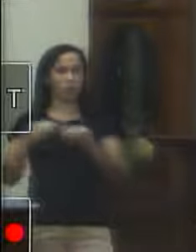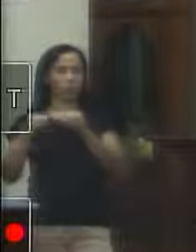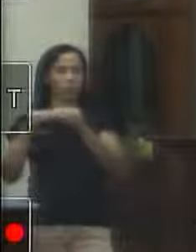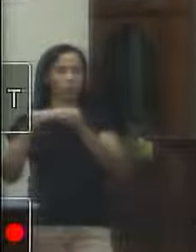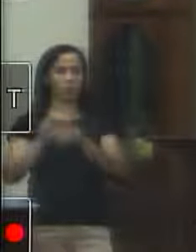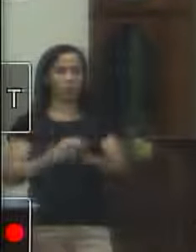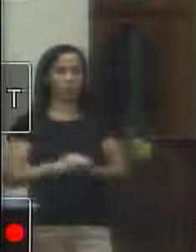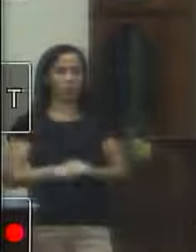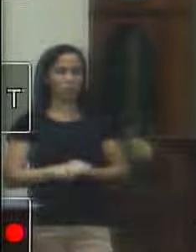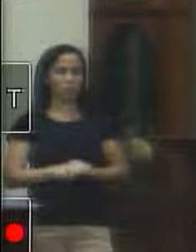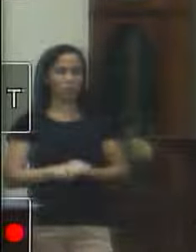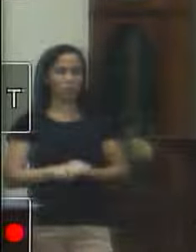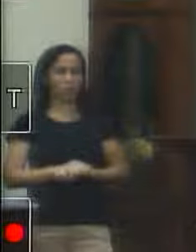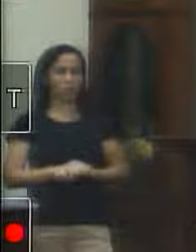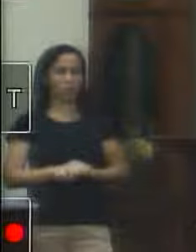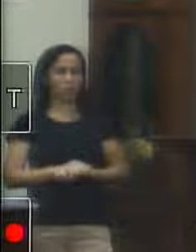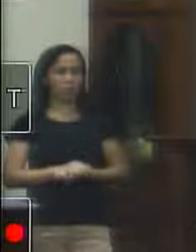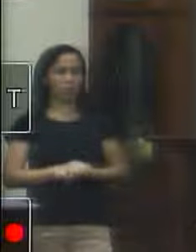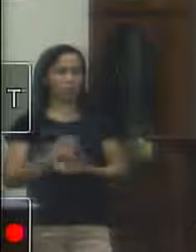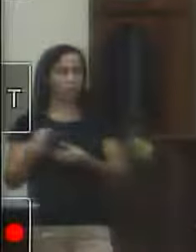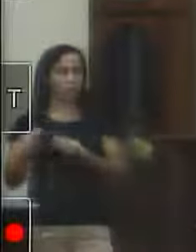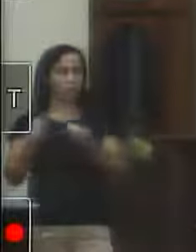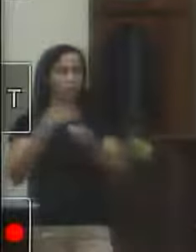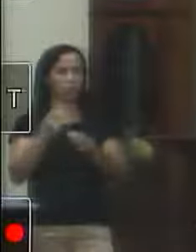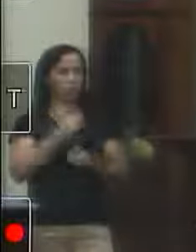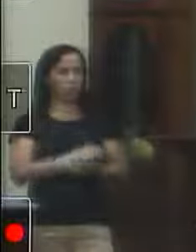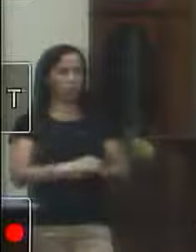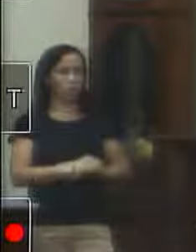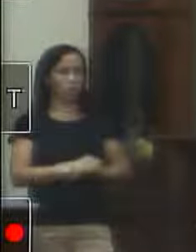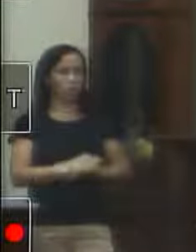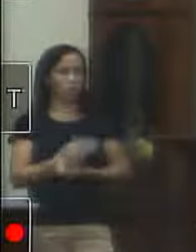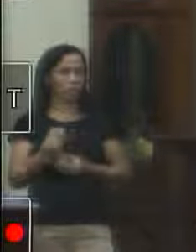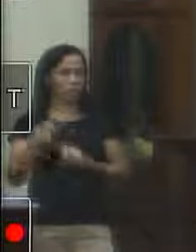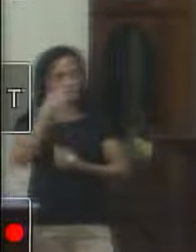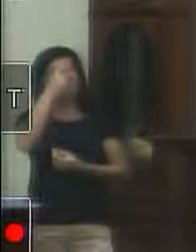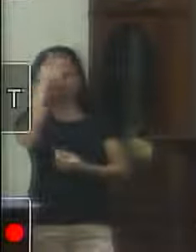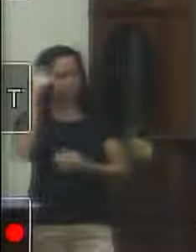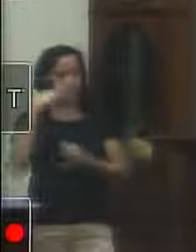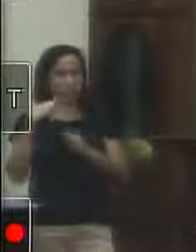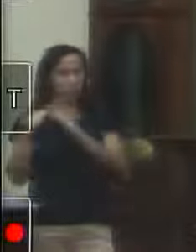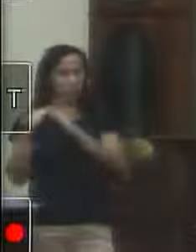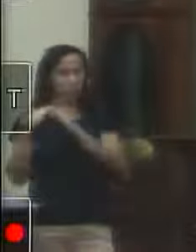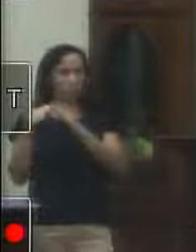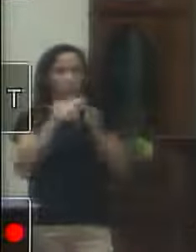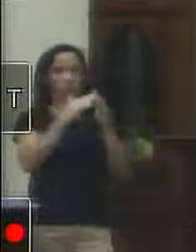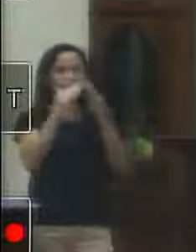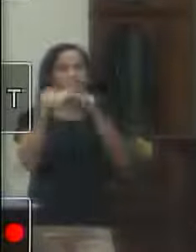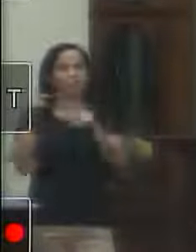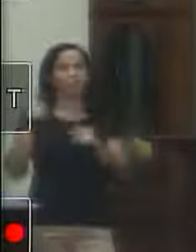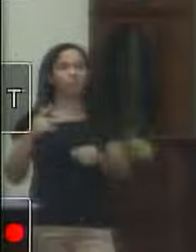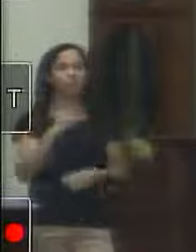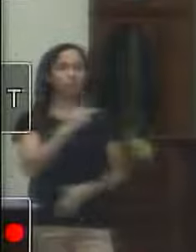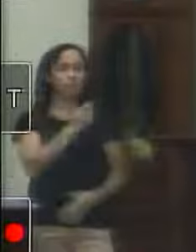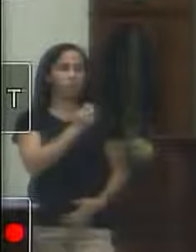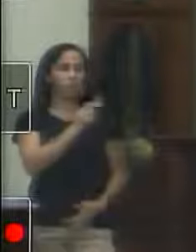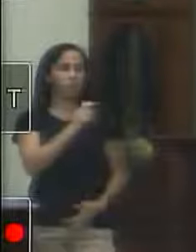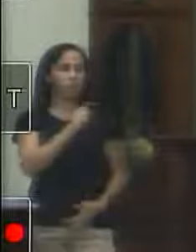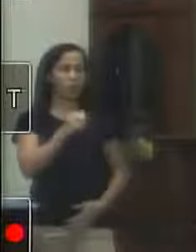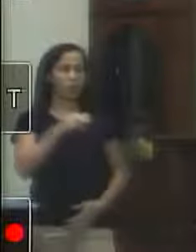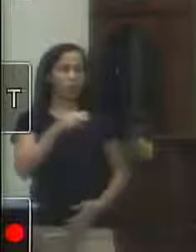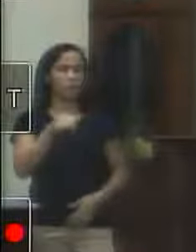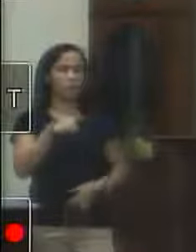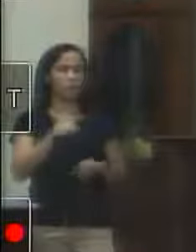e vi muitos, não foram poucos não, muitos moradores de Parapeúna fazendo uso